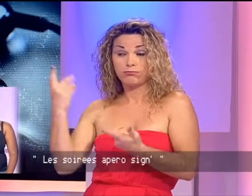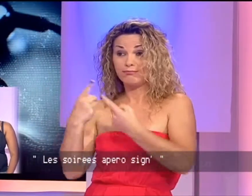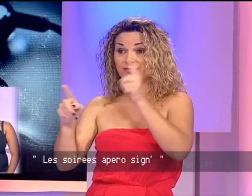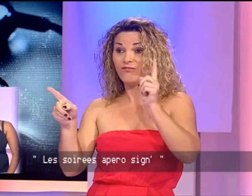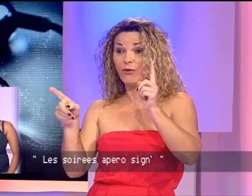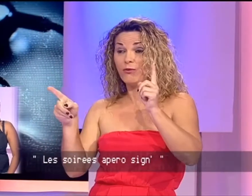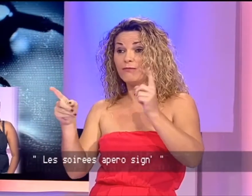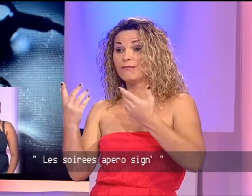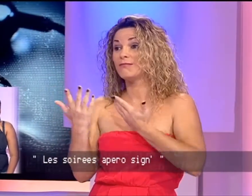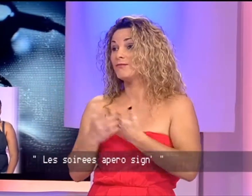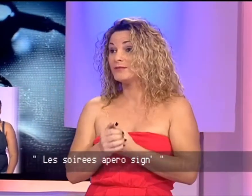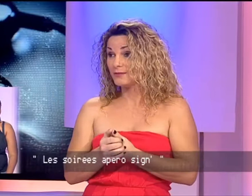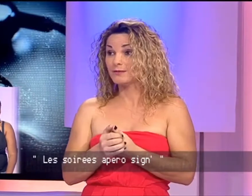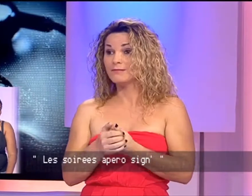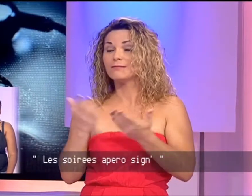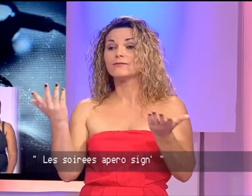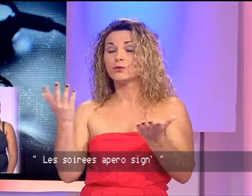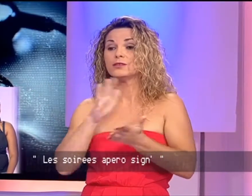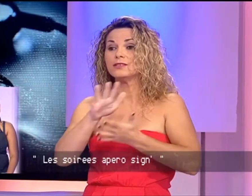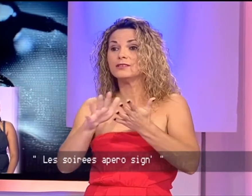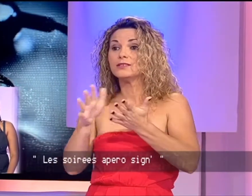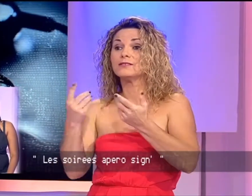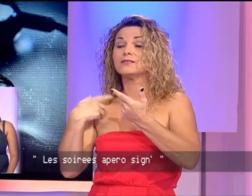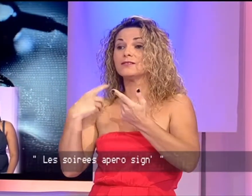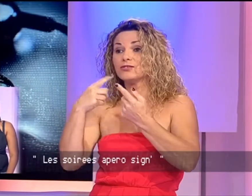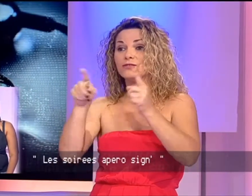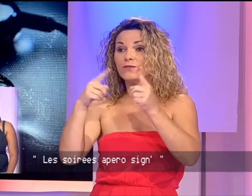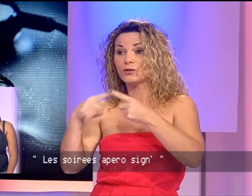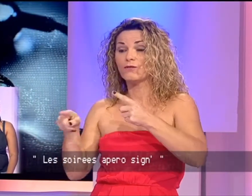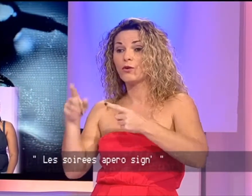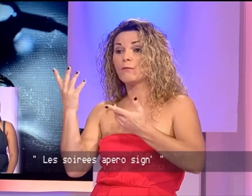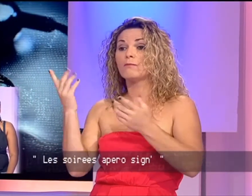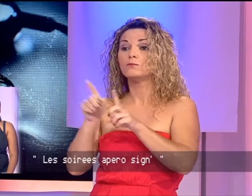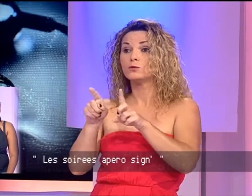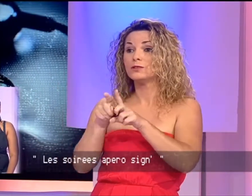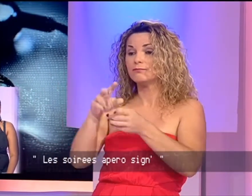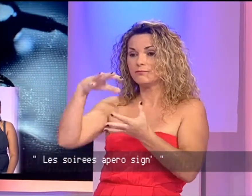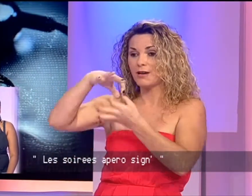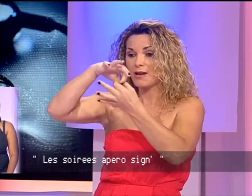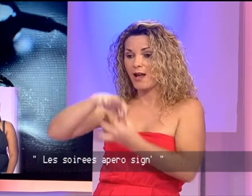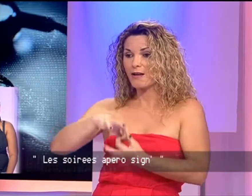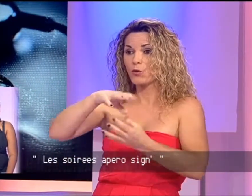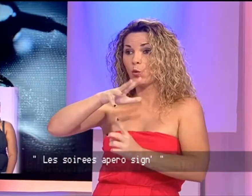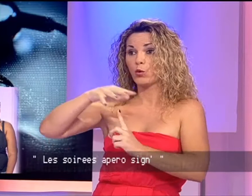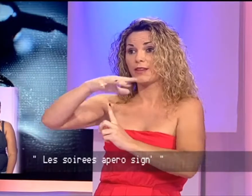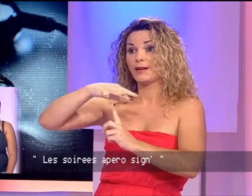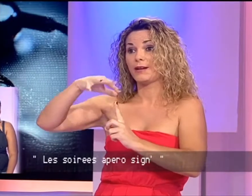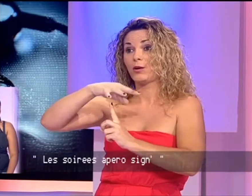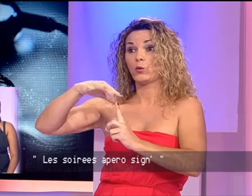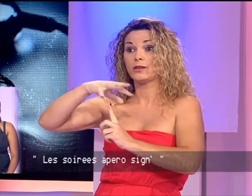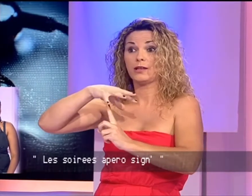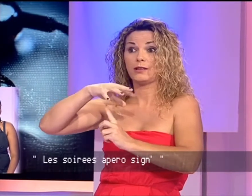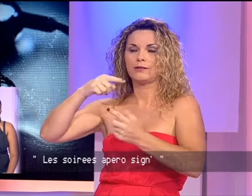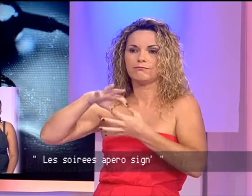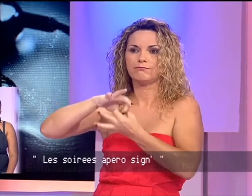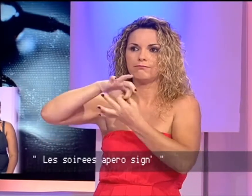Donc, il y a bonjour, hello, c'est différent. D'accord. Les signes sont un petit peu différents, mais il y a des liens.